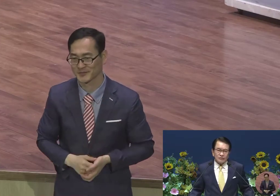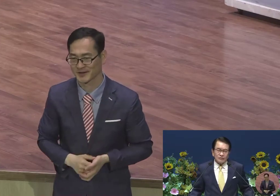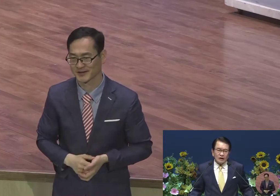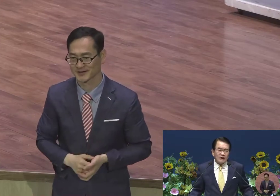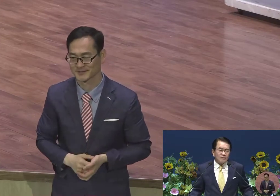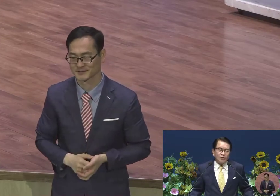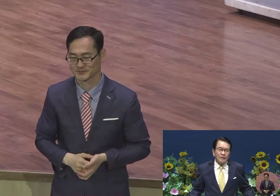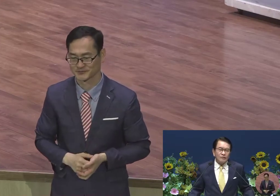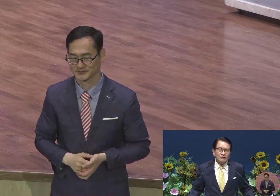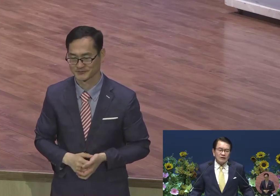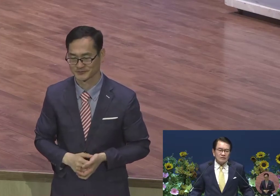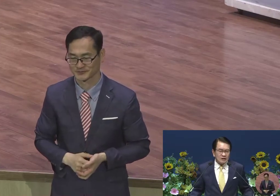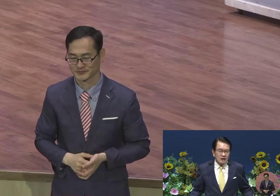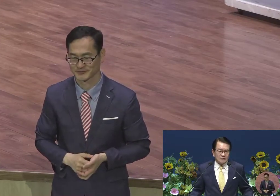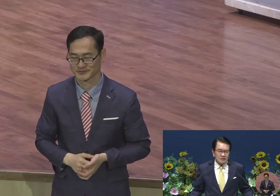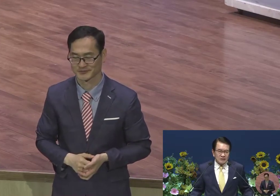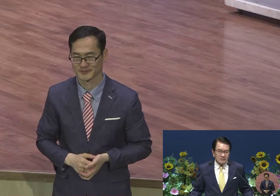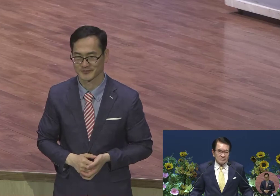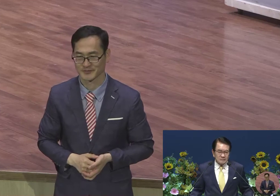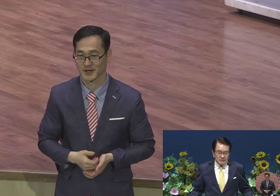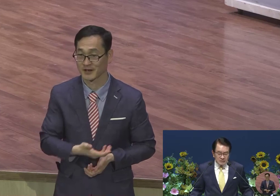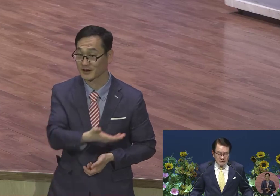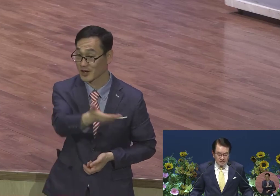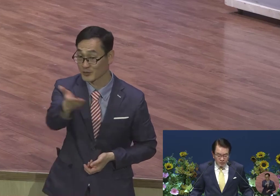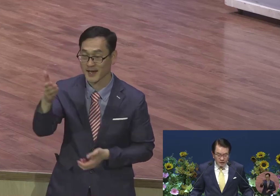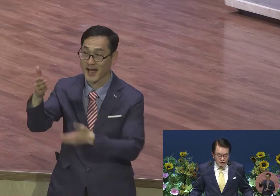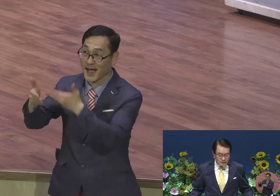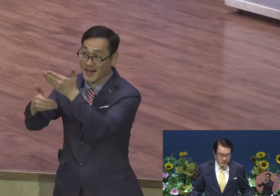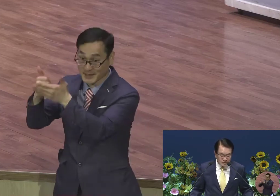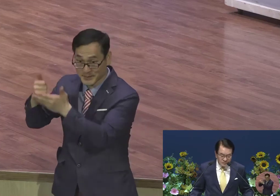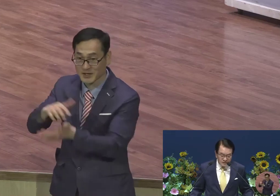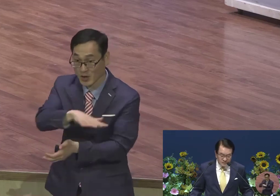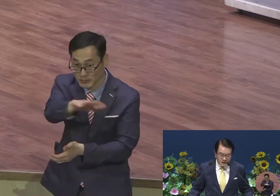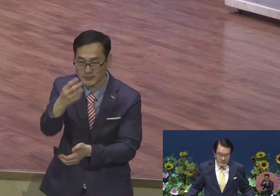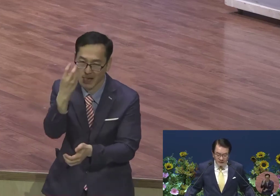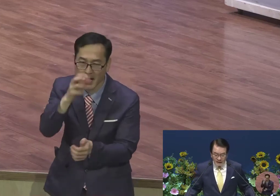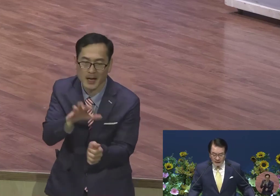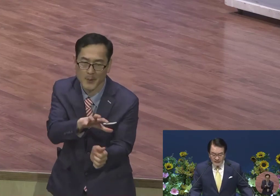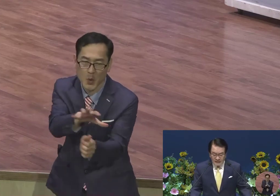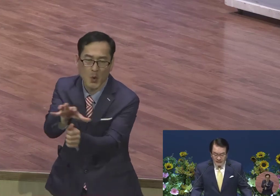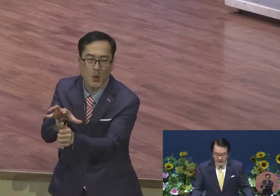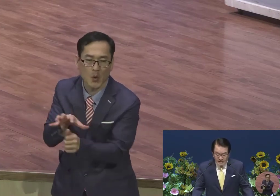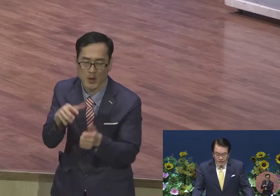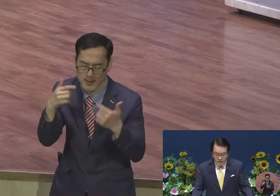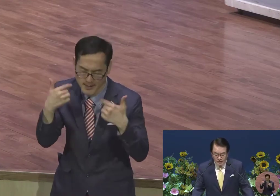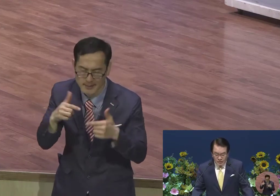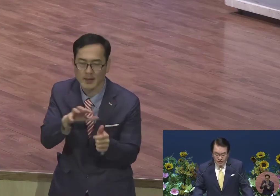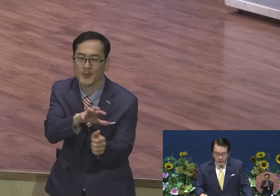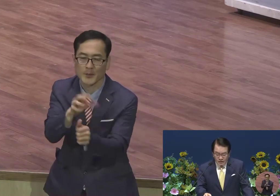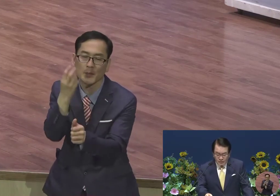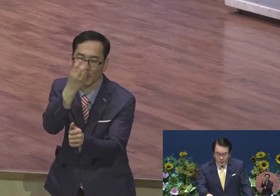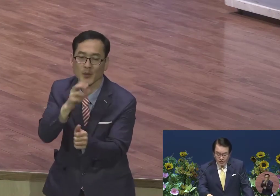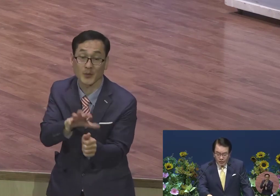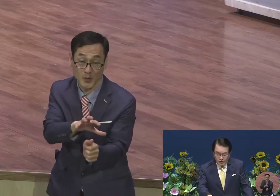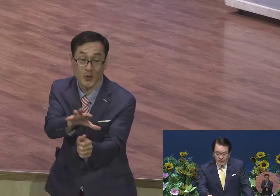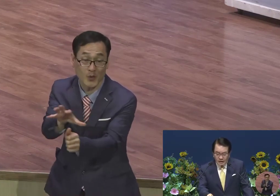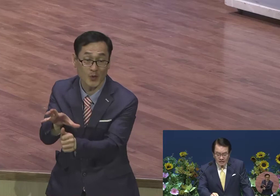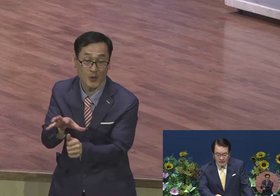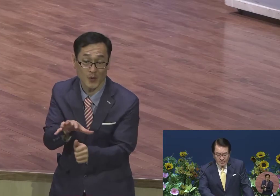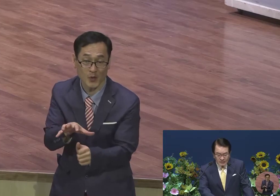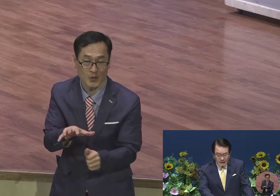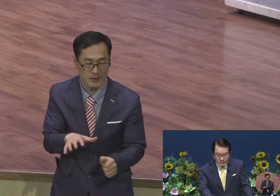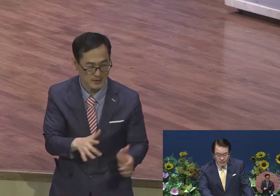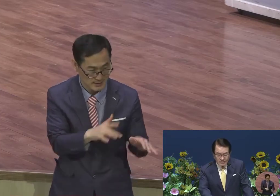성도는요 하나님을 보호받고 사는 사람들이 보호해 주신다고 믿으시기 바랍니다 그래서 예수 이름으로 여러분을